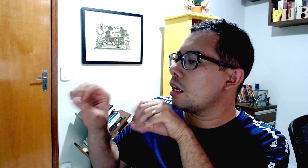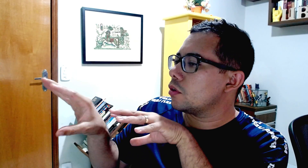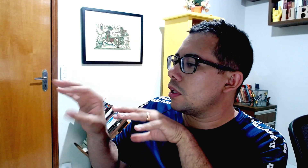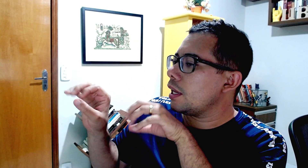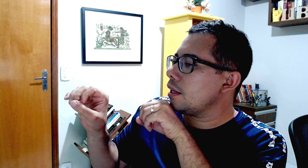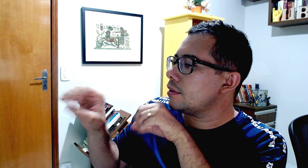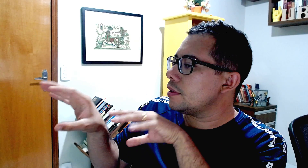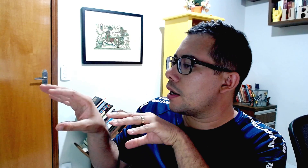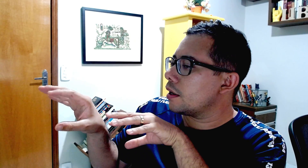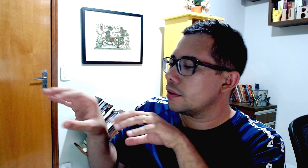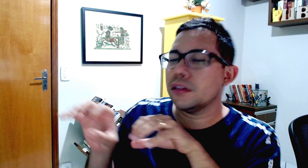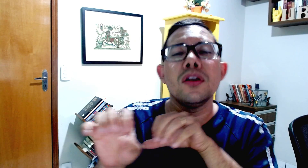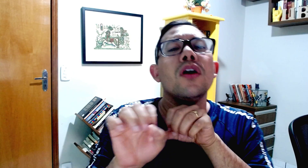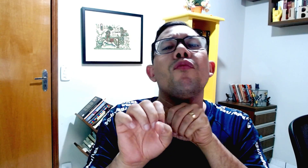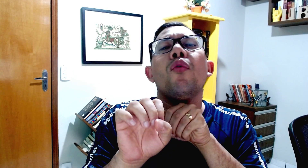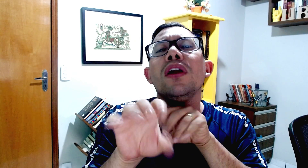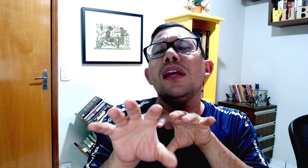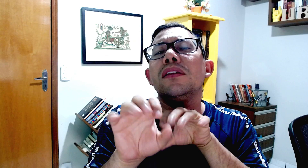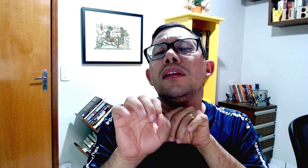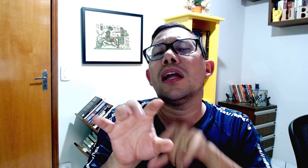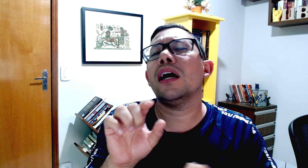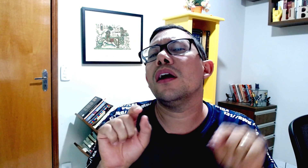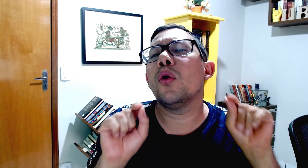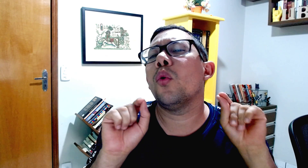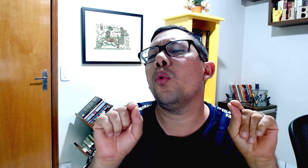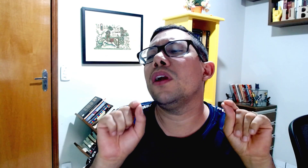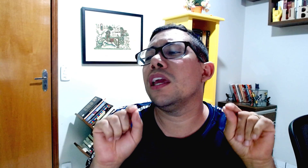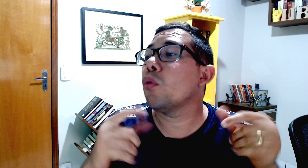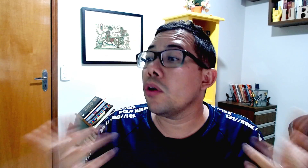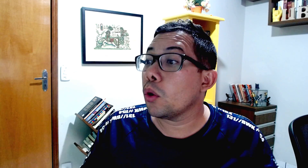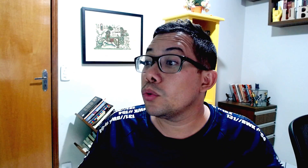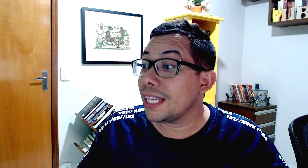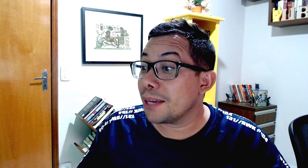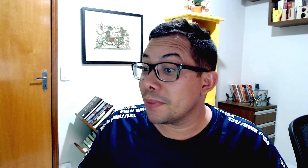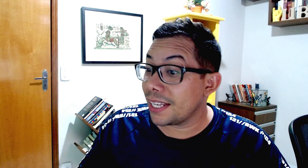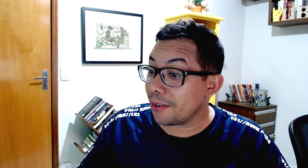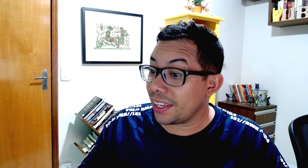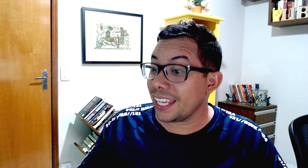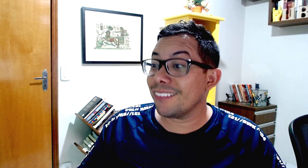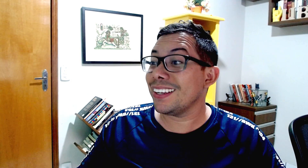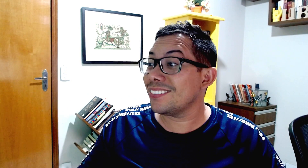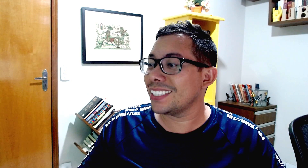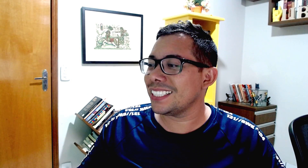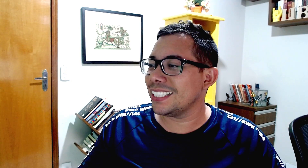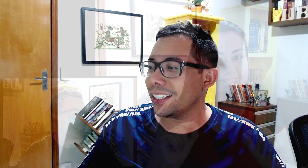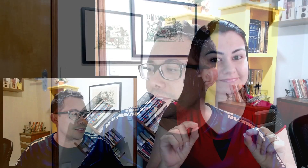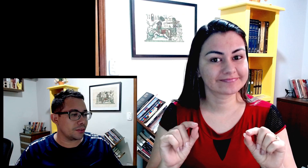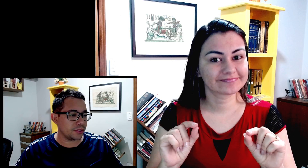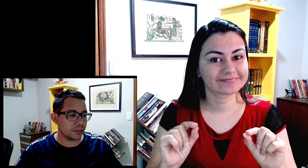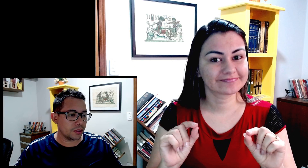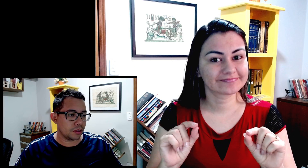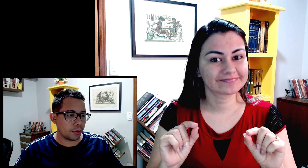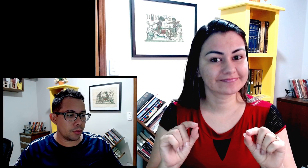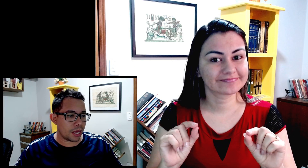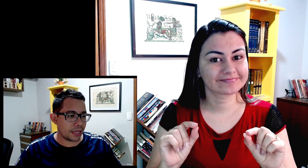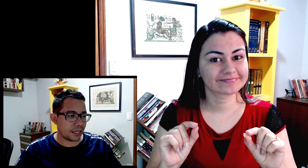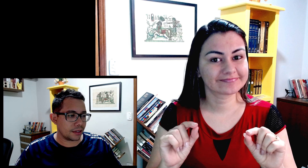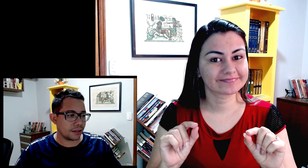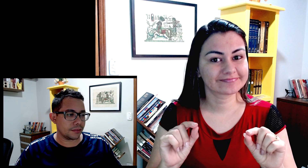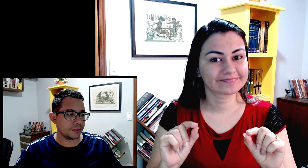ó, ensinar, certo? Vou ensinar o quê? Qual que é o tema, né? O que que a gente vai estar ensinando? Vamos lá, hein?